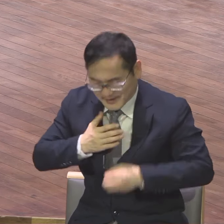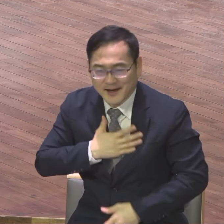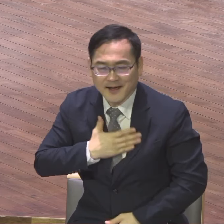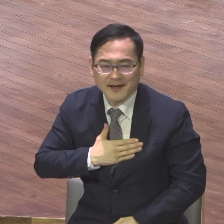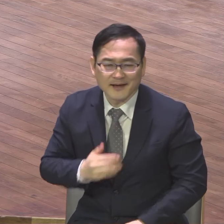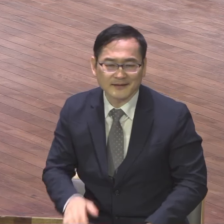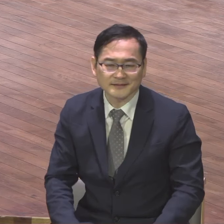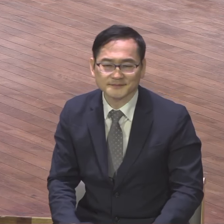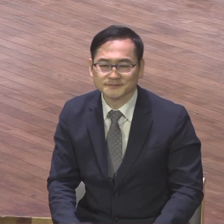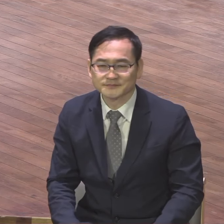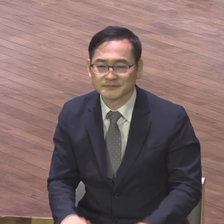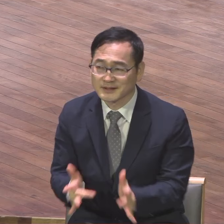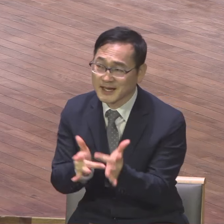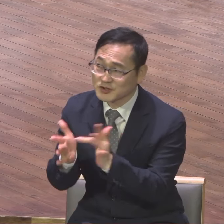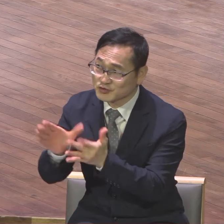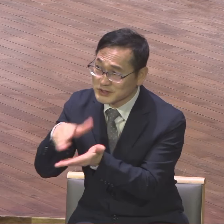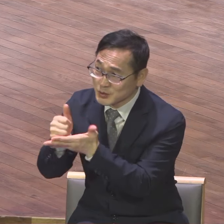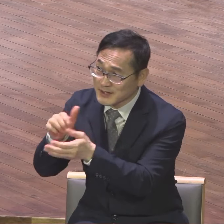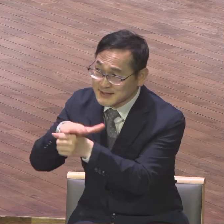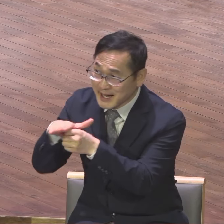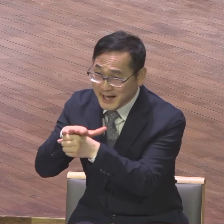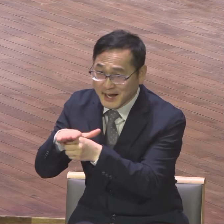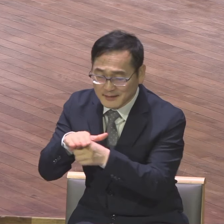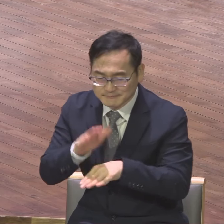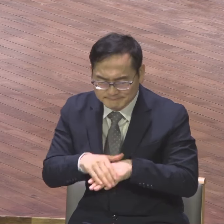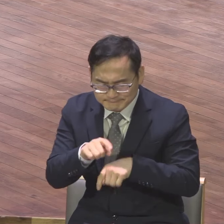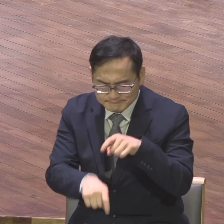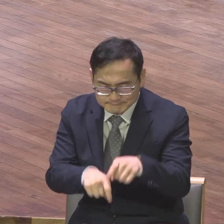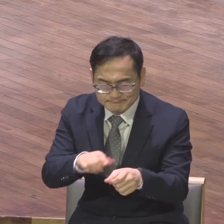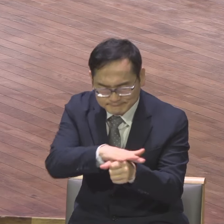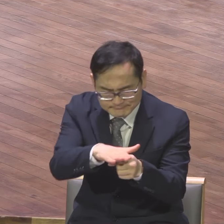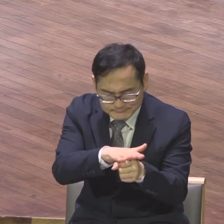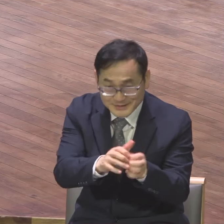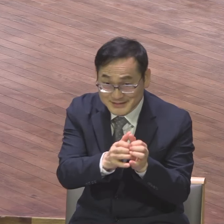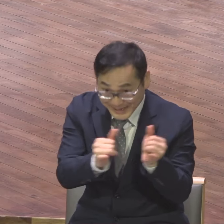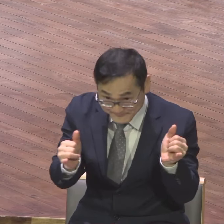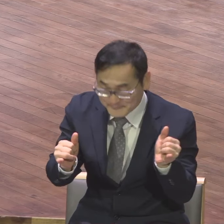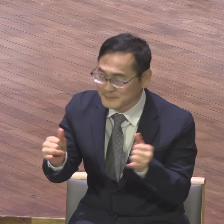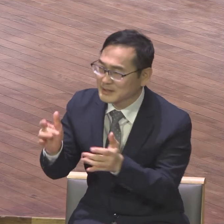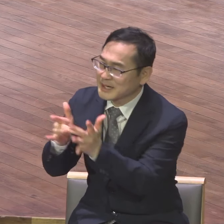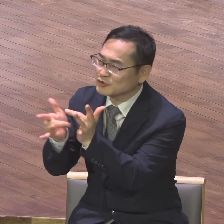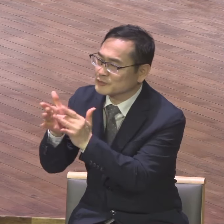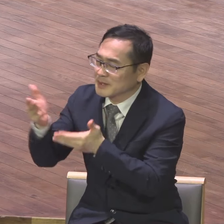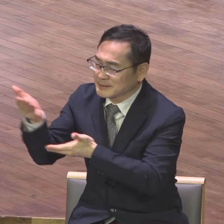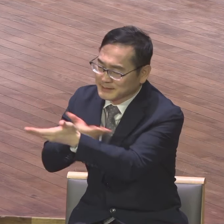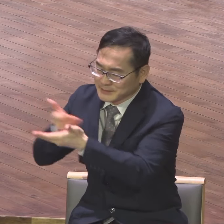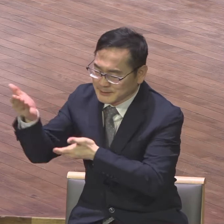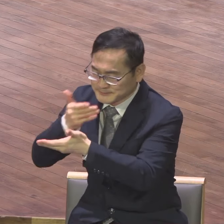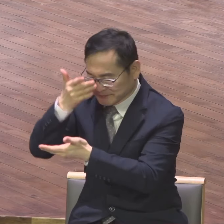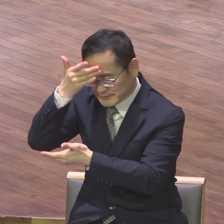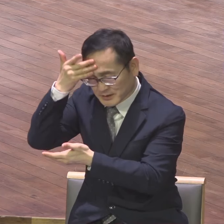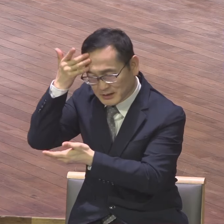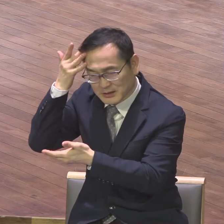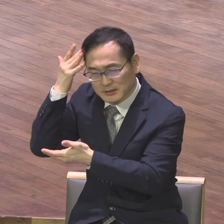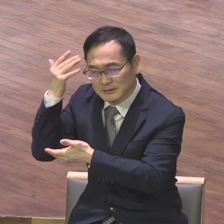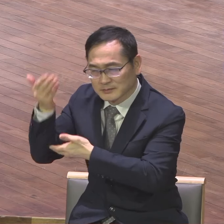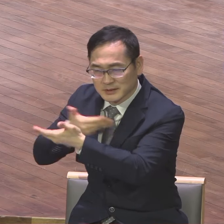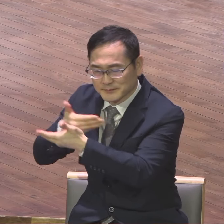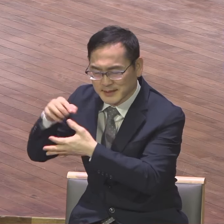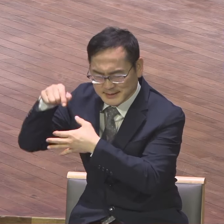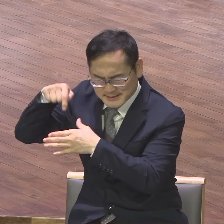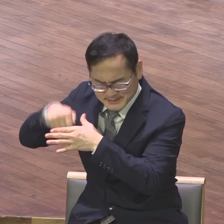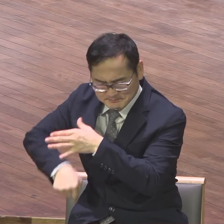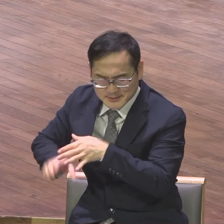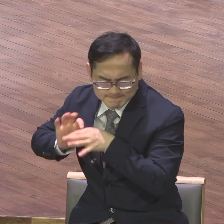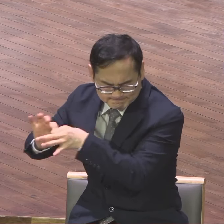예수 그리스도의 사랑을 실천하는 자는 예수님과 깊은 교제 속에 들어간다는